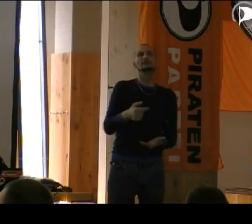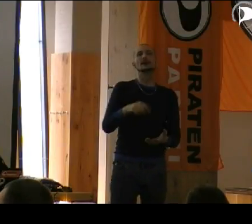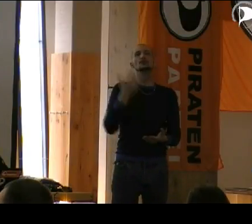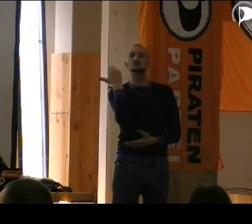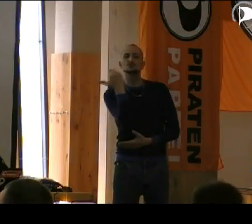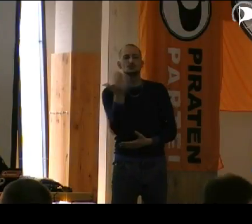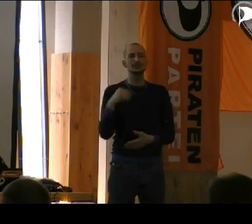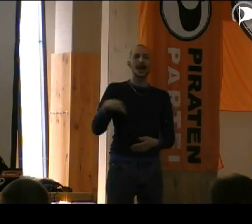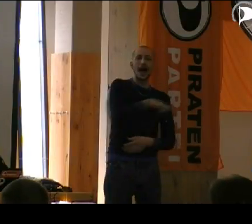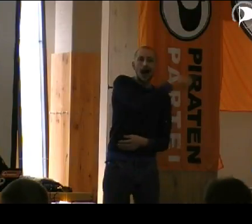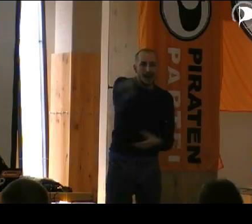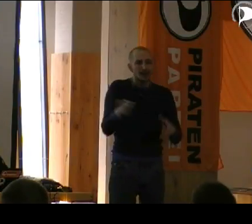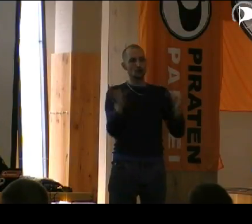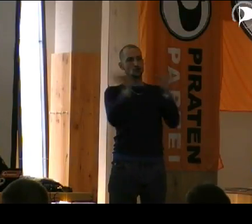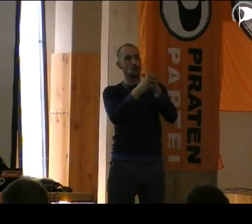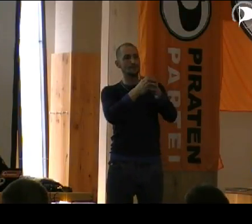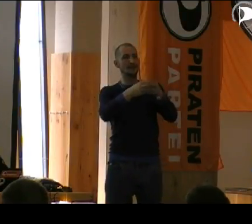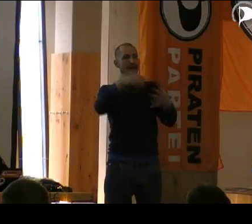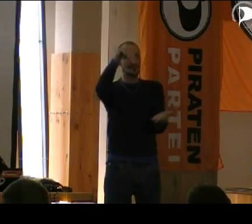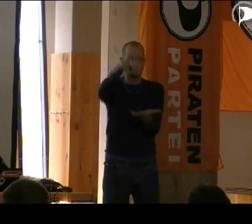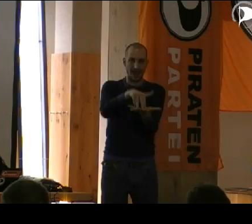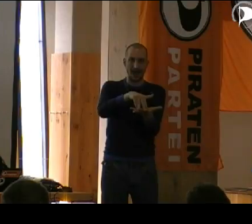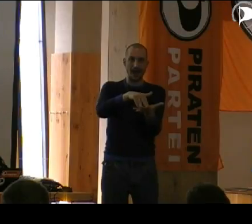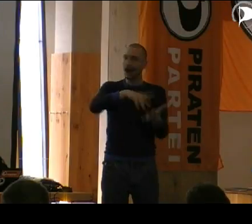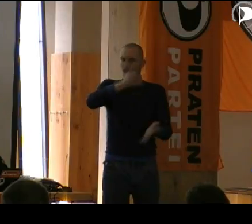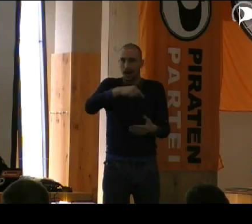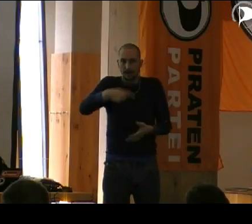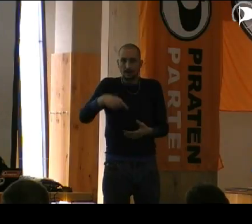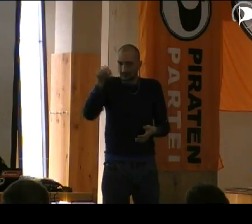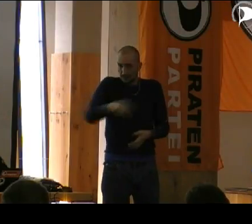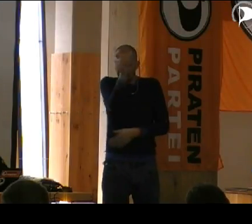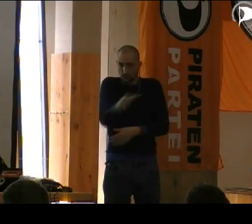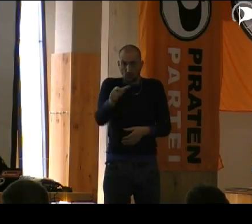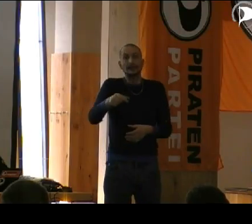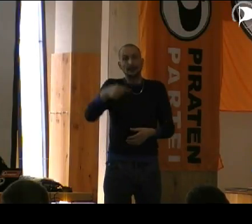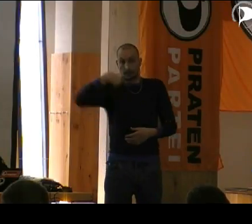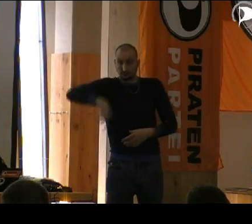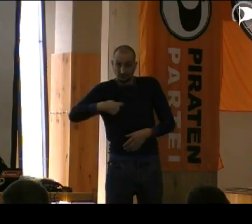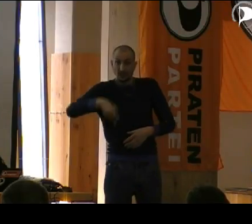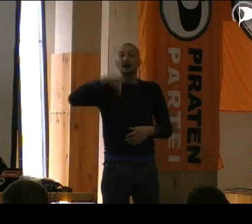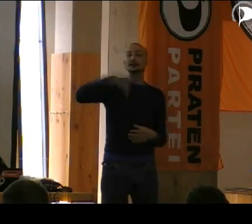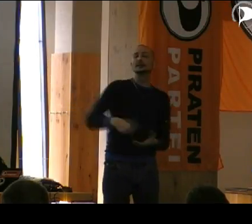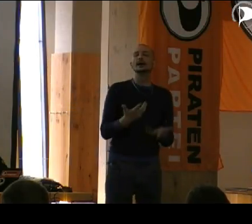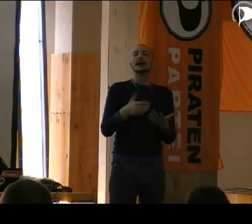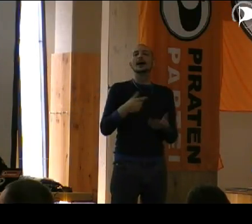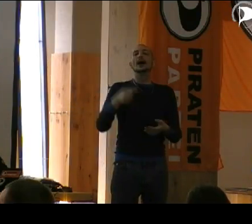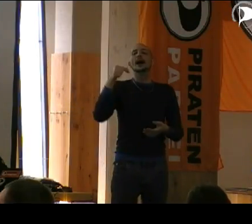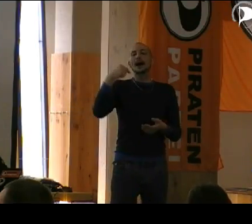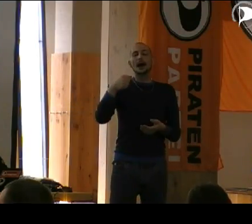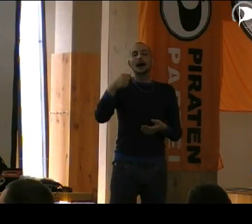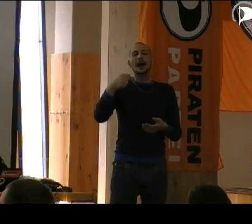alle gruppen begrüßen die anwesend sind aber kein auslässt geraten würden aber keine schubladen habe ich gehört deswegen sage ich ganz kurz hallo